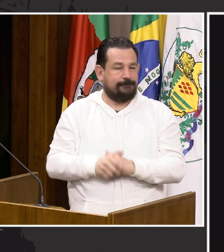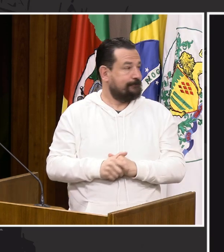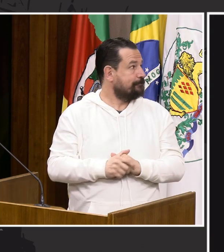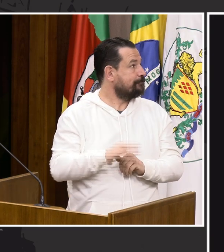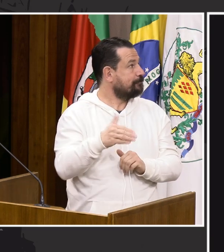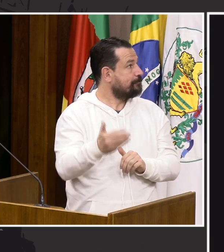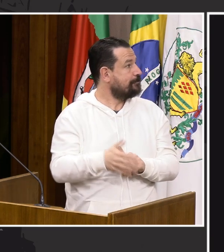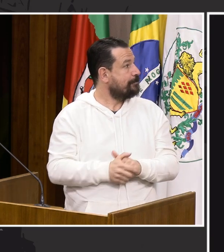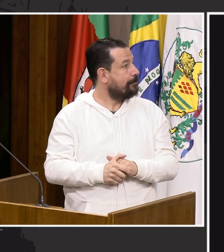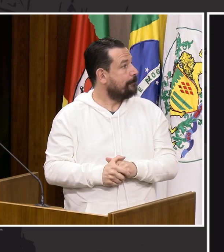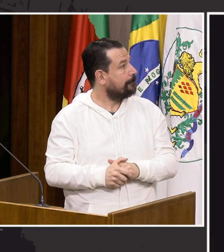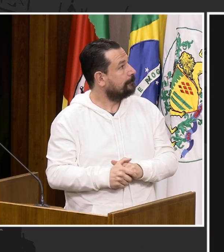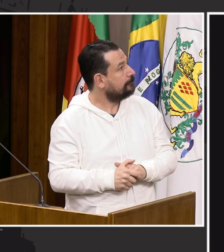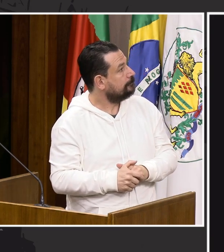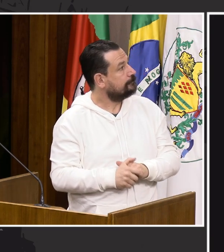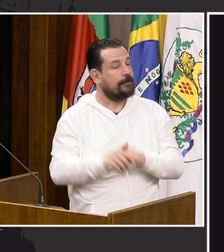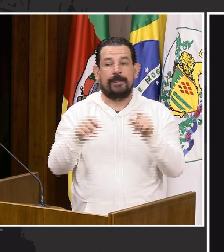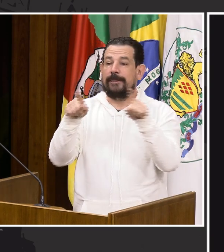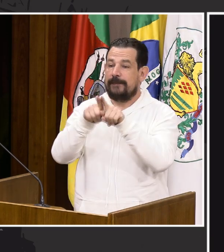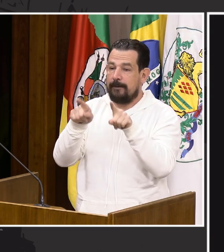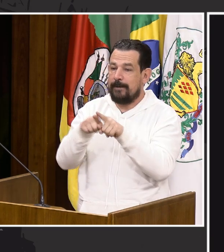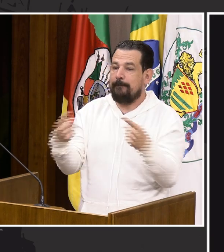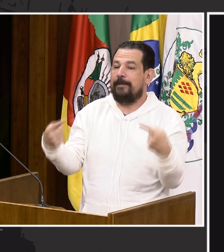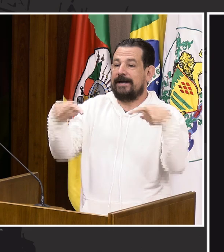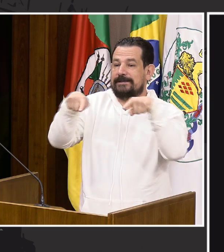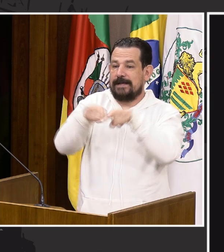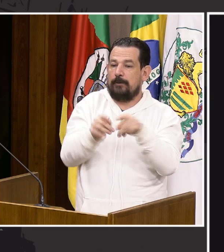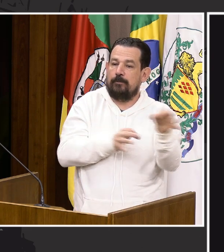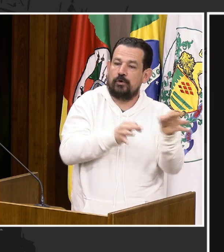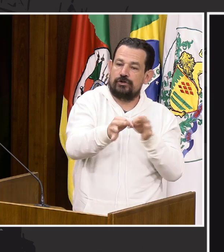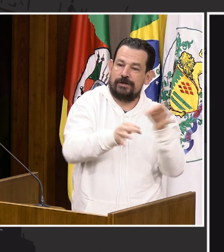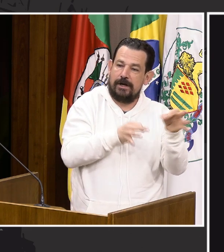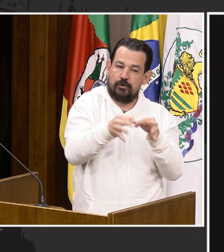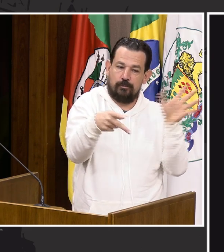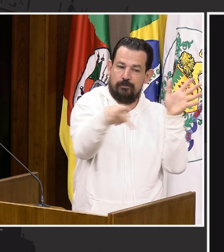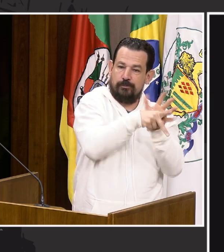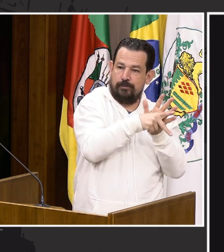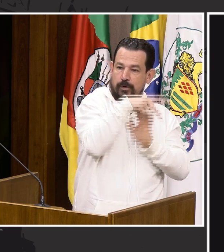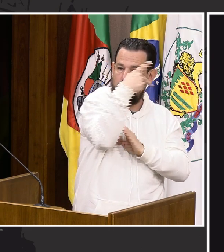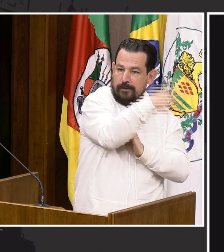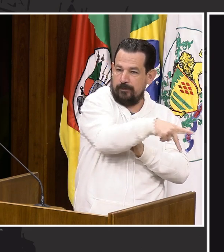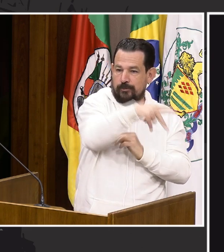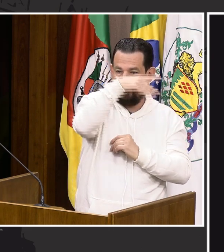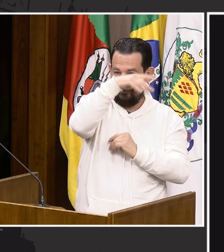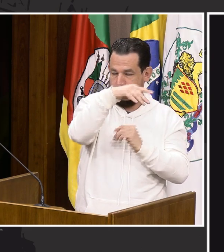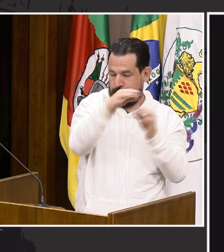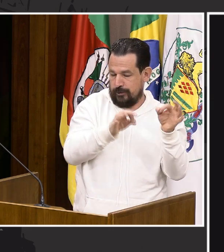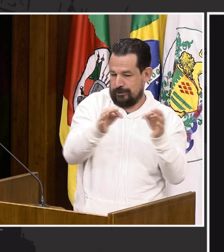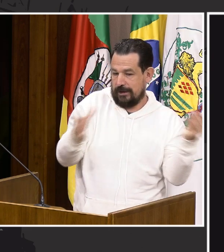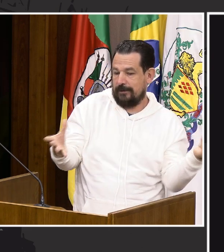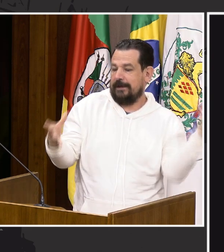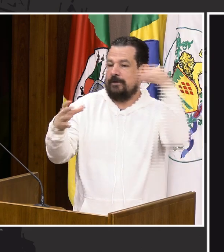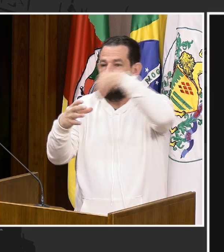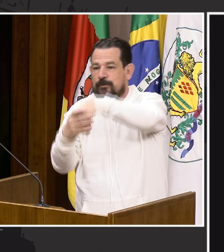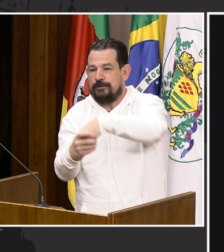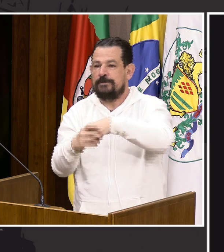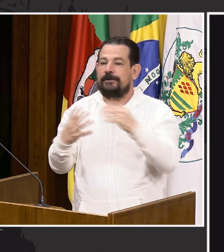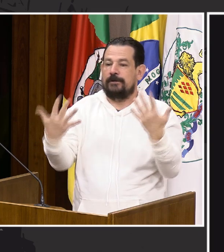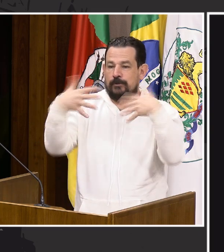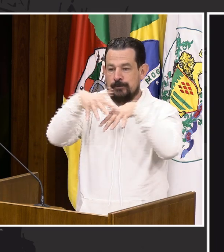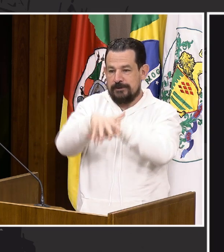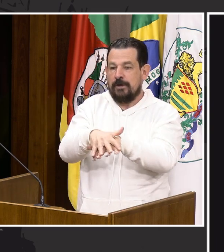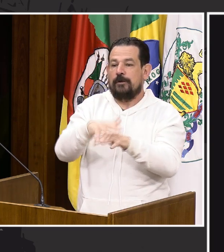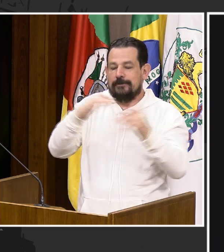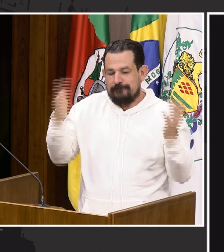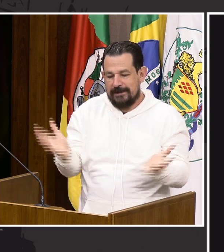e continuam nessa luta aí também apresentando, né, o protagonismo surdo. Na sexta-feira, temos então um projeto,